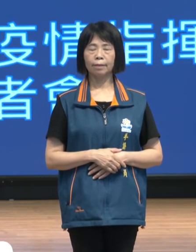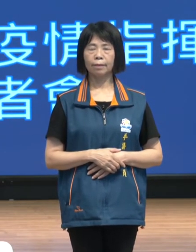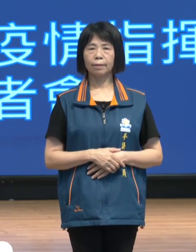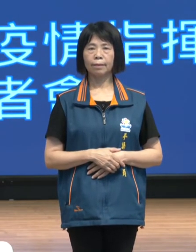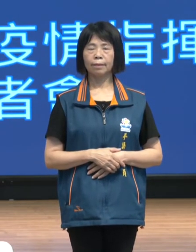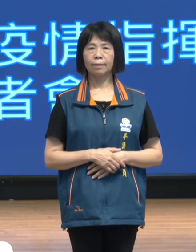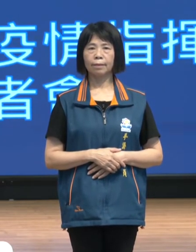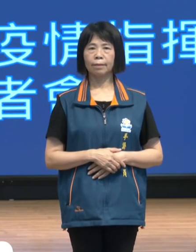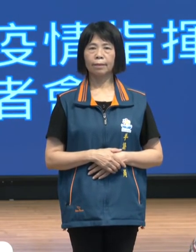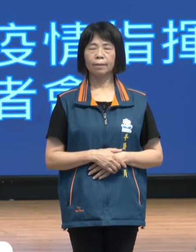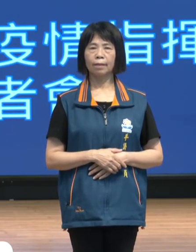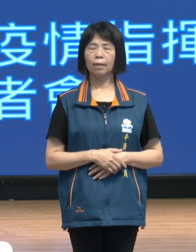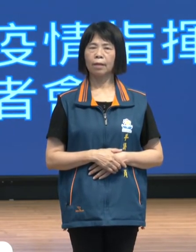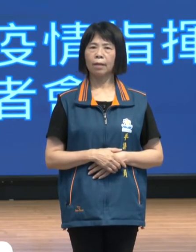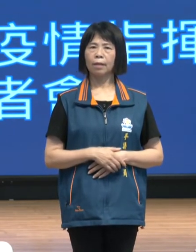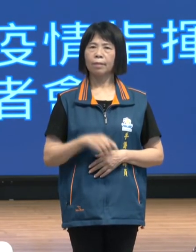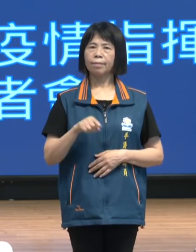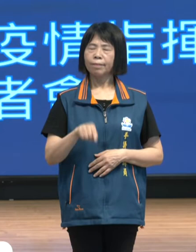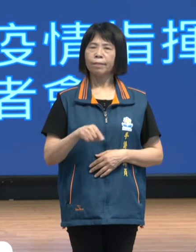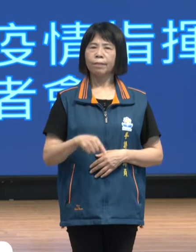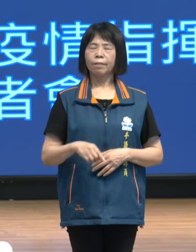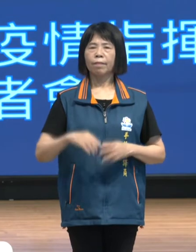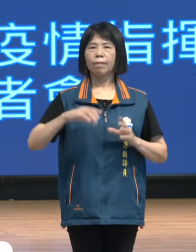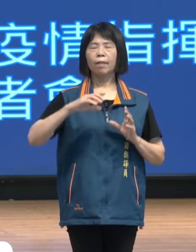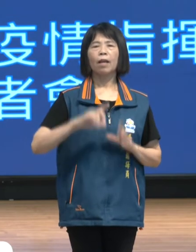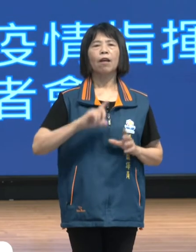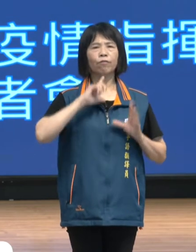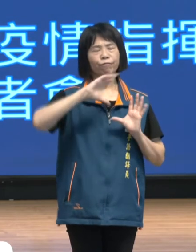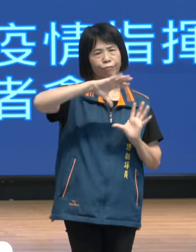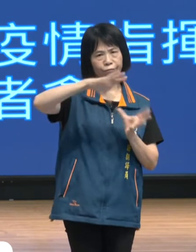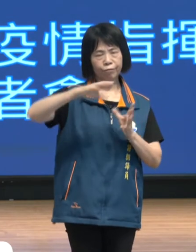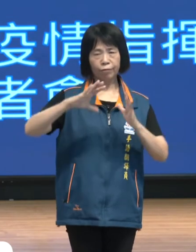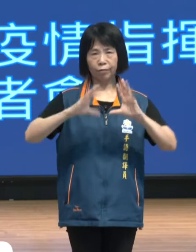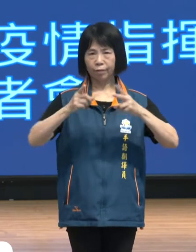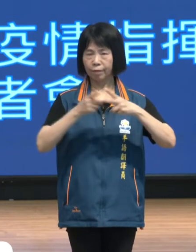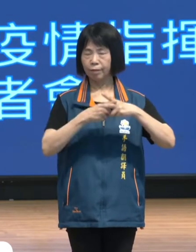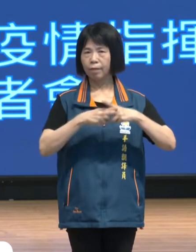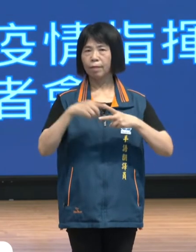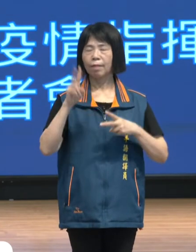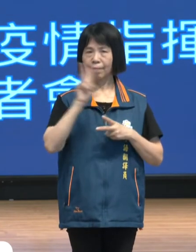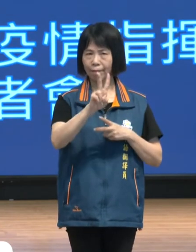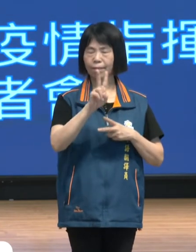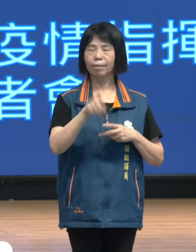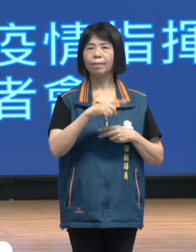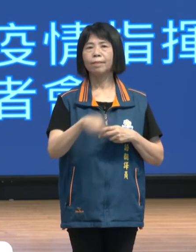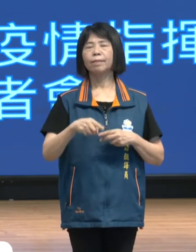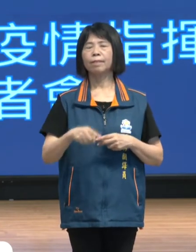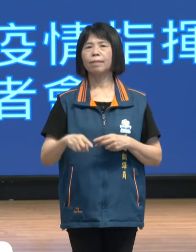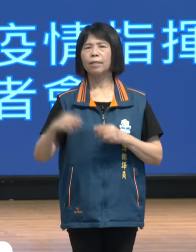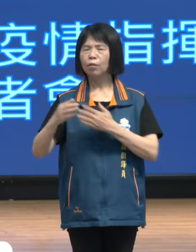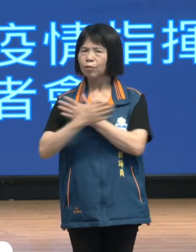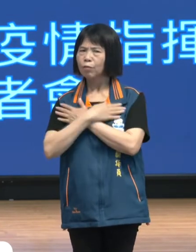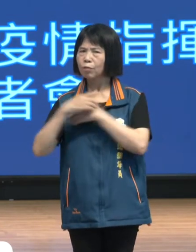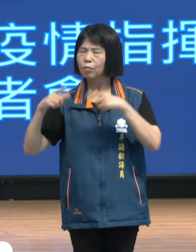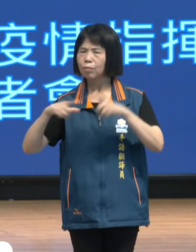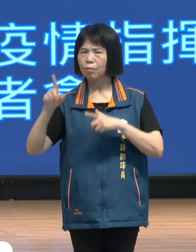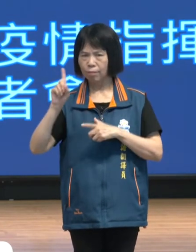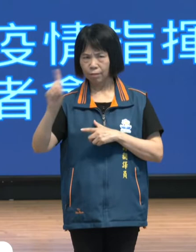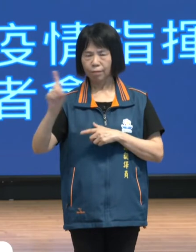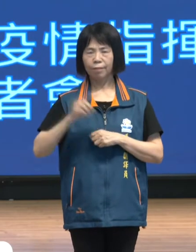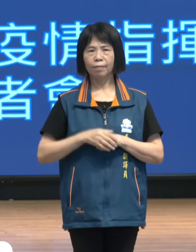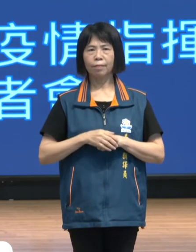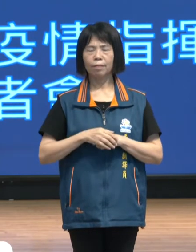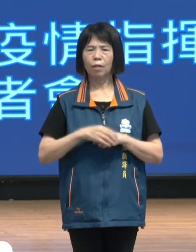那在这里有，因为这个富士国小有2位一个是幼儿园，一个是富士国小的这